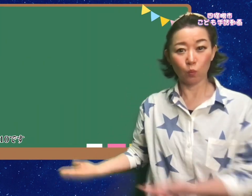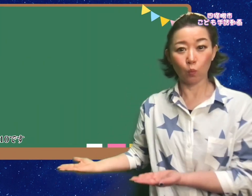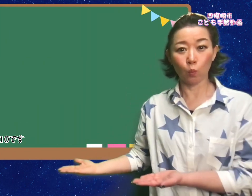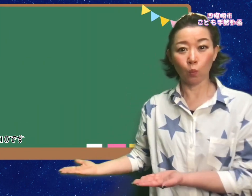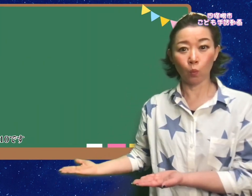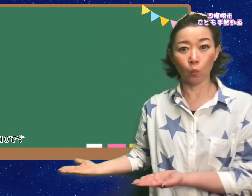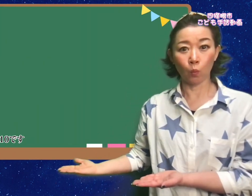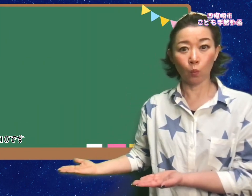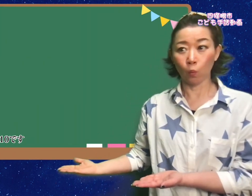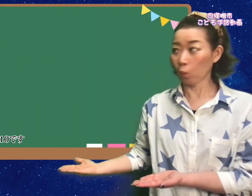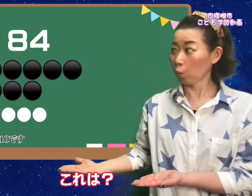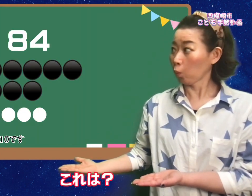これは